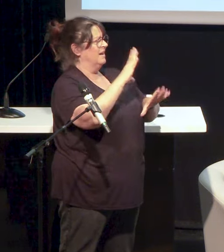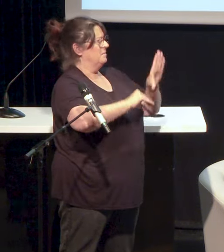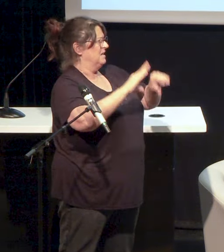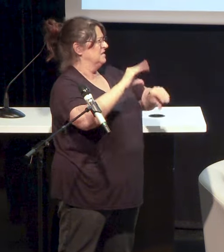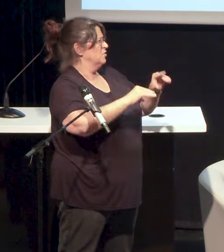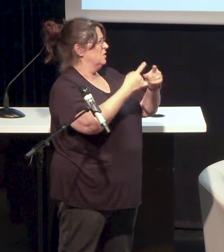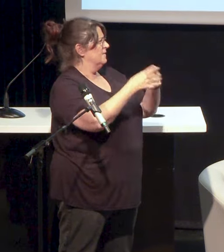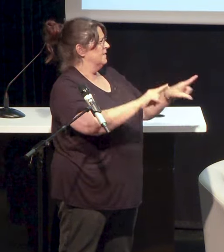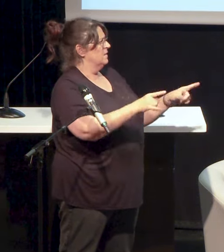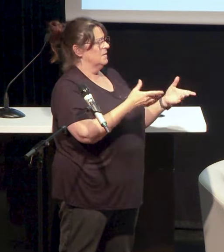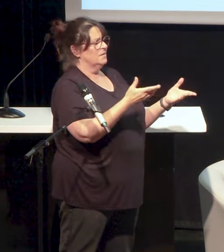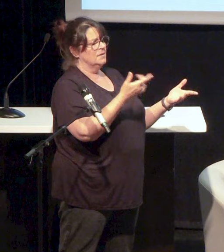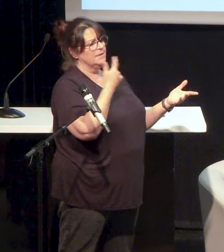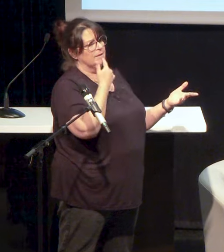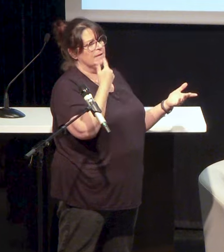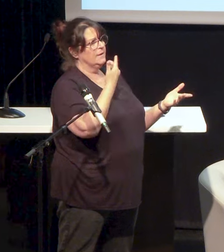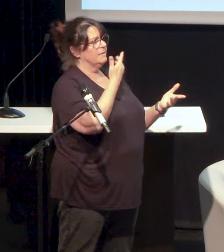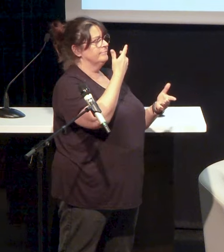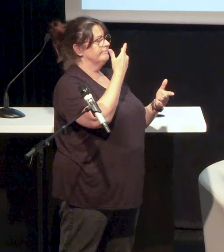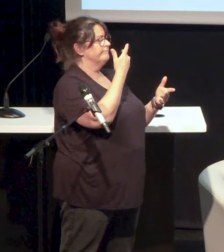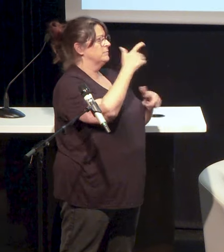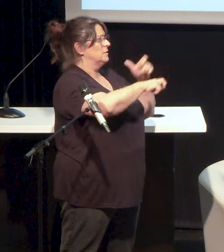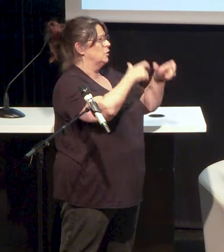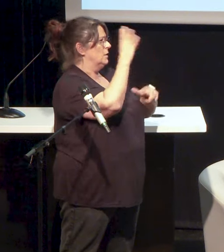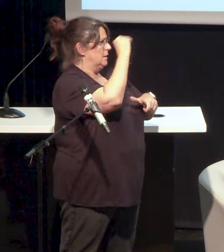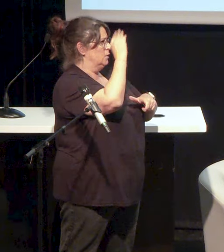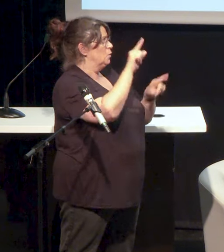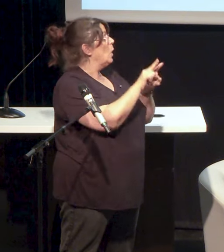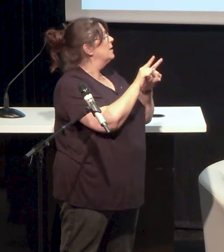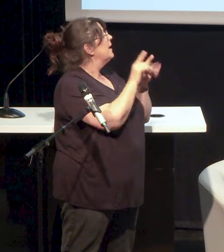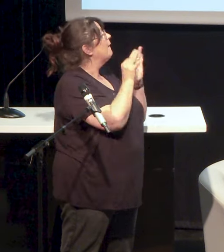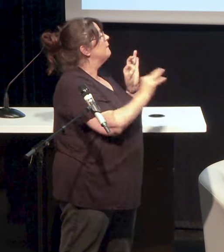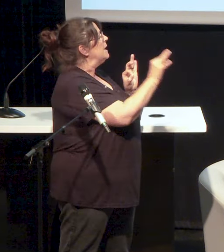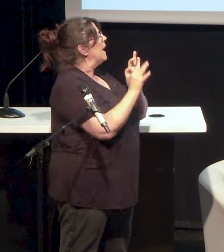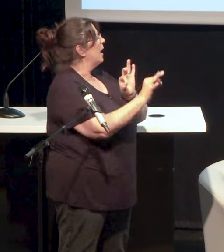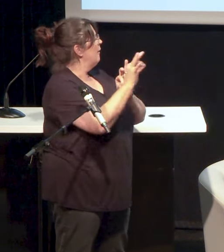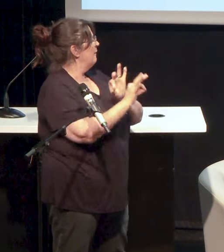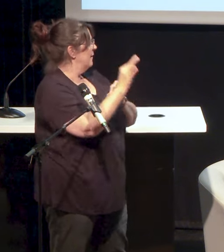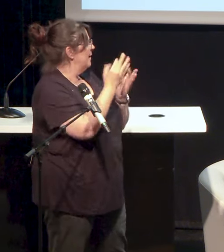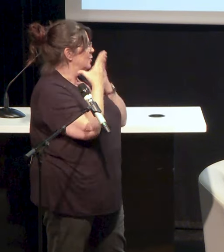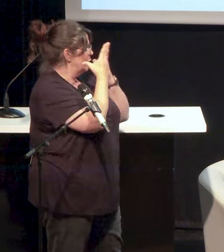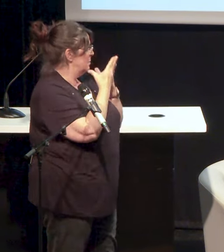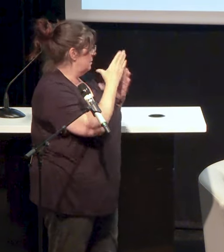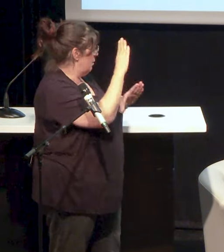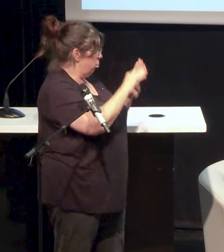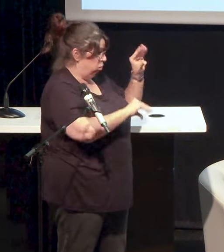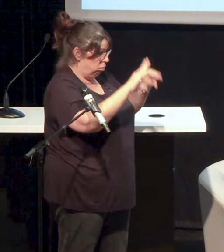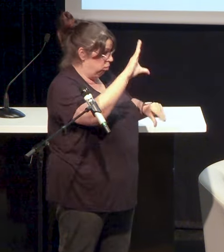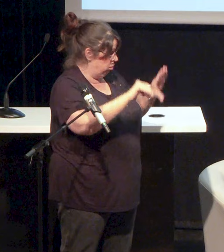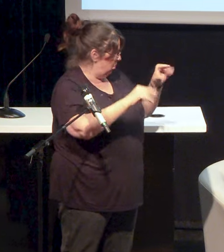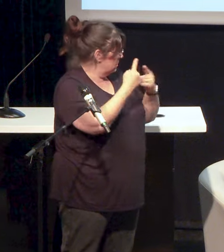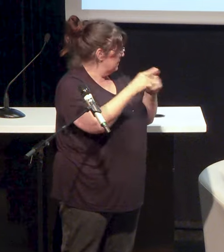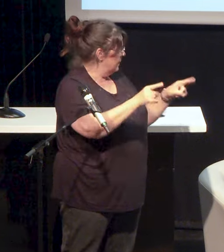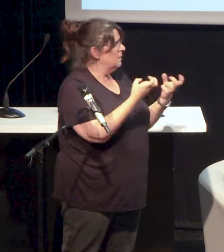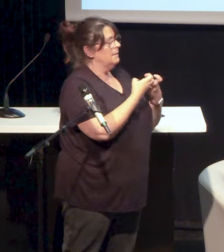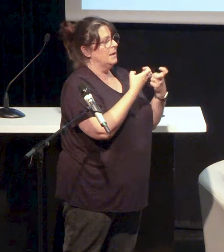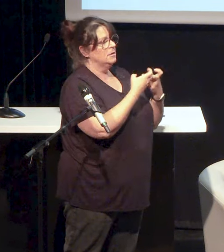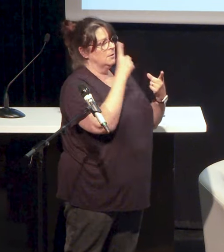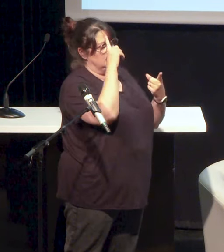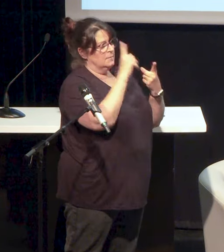différente de ces étudiants dans les filières. Donc on voit à peu près que tout ce qui